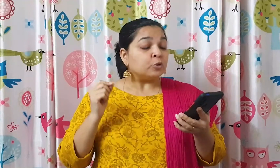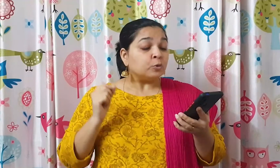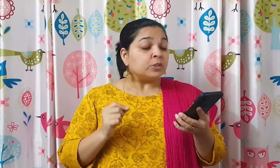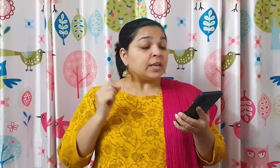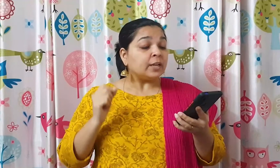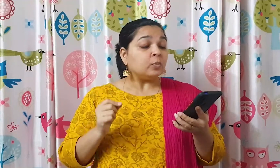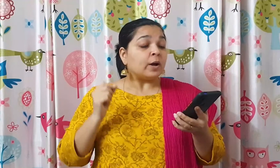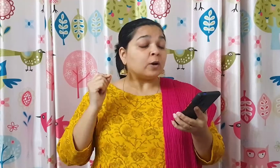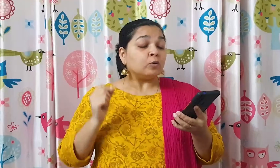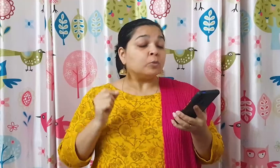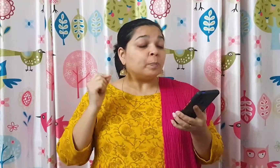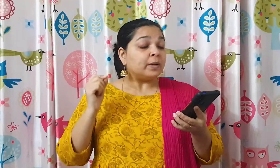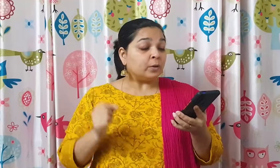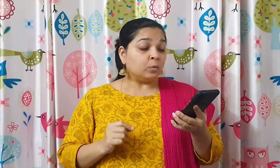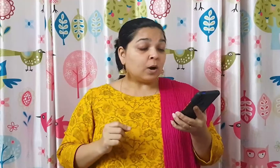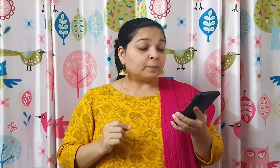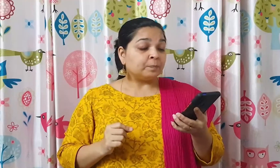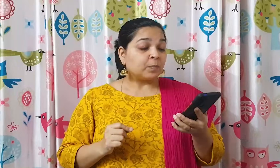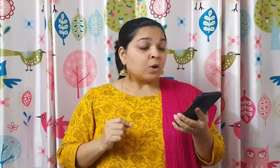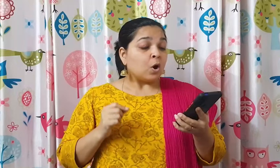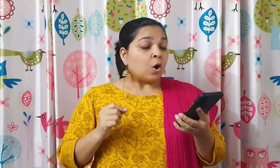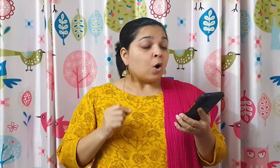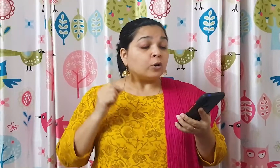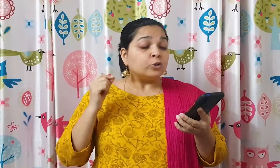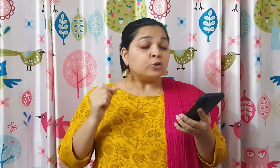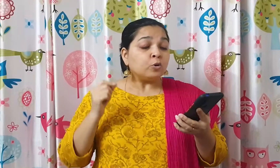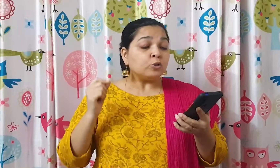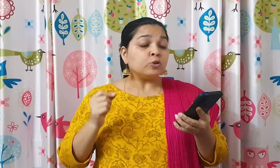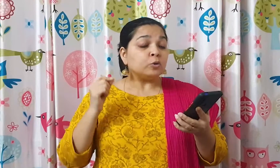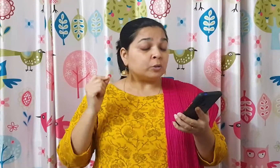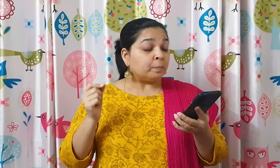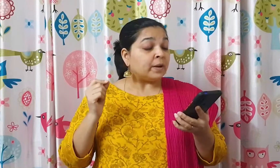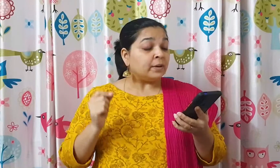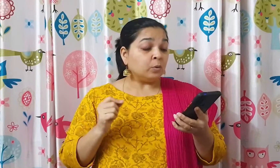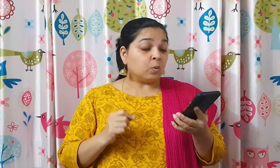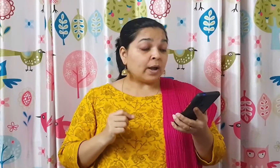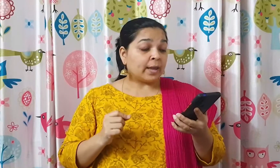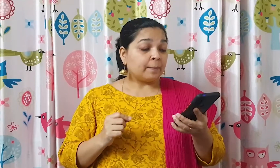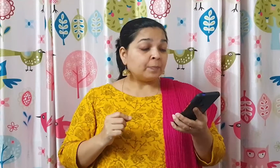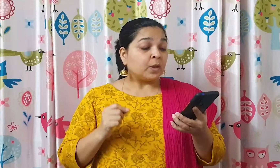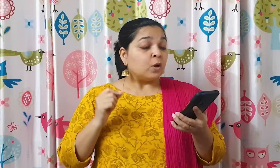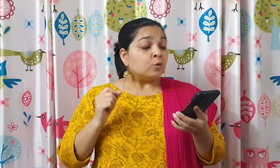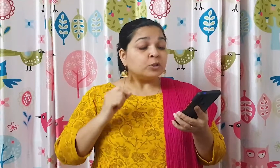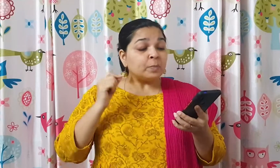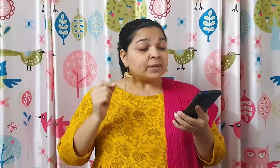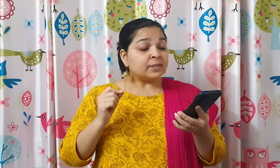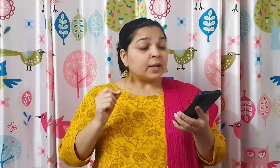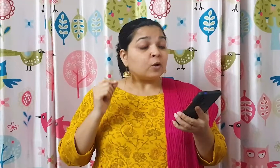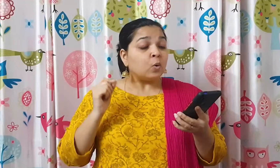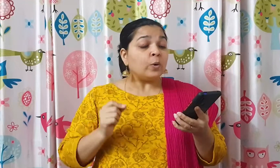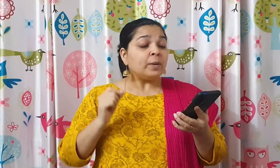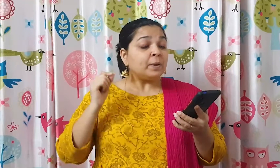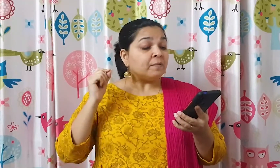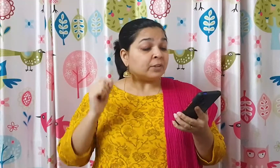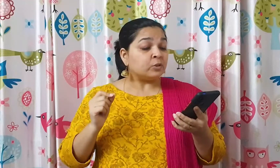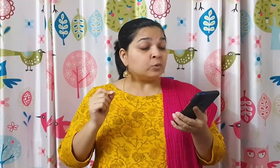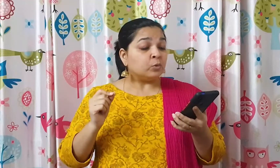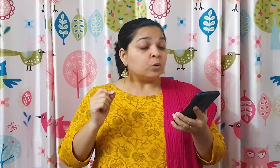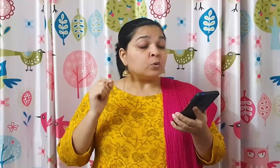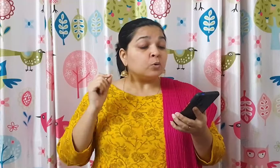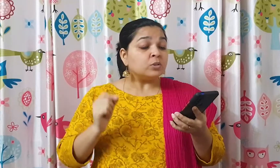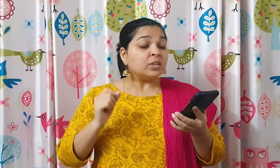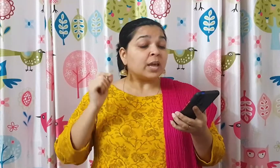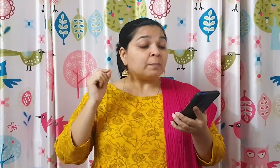হয়, এনেদৰেই হৈছিল যেতিয়া ঈশ্বৰে পৃথিৱীৰ সৃষ্টি কৰিছিল। হালেলুয়া! হয়, এয়াই সেই সিদ্ধান্ত আছিল